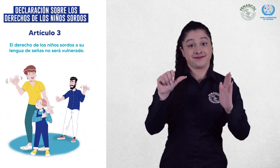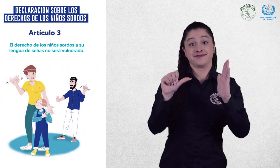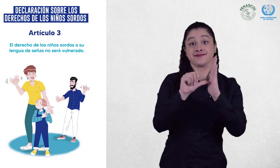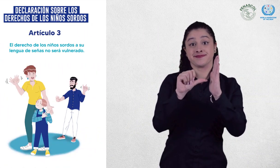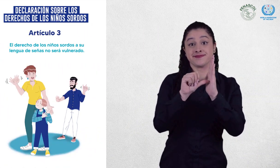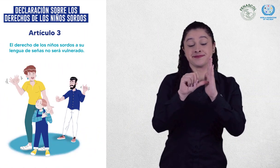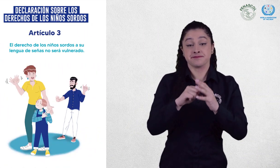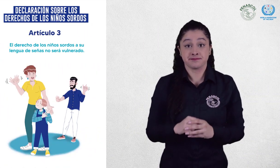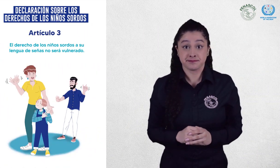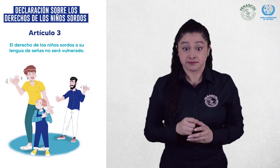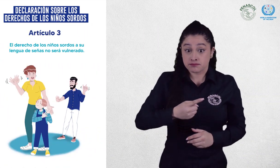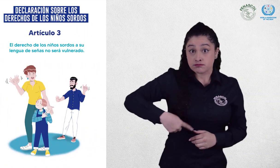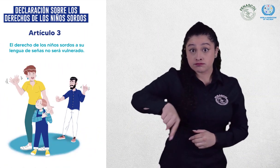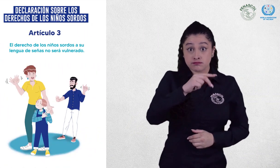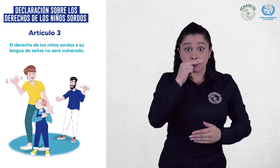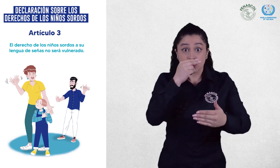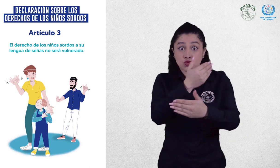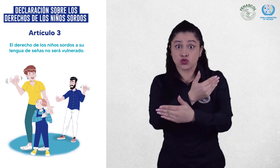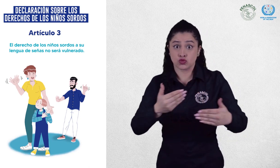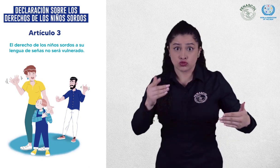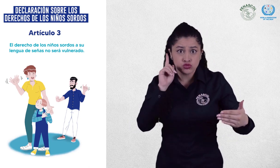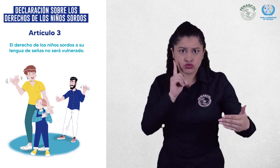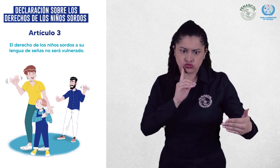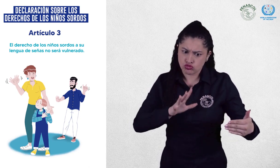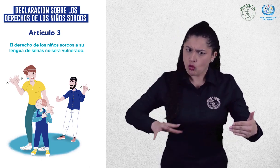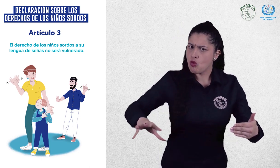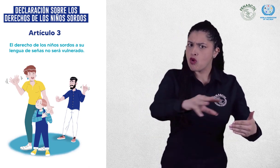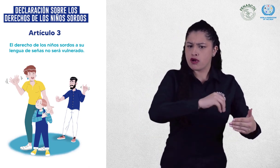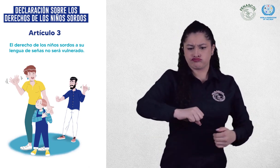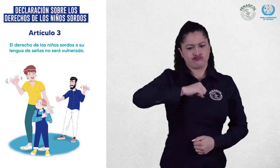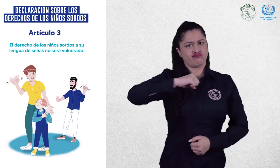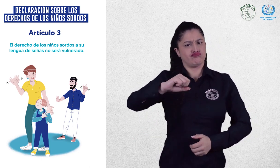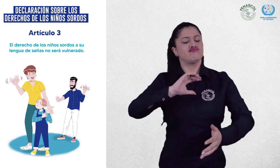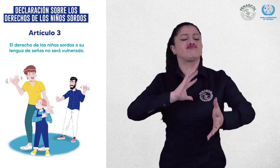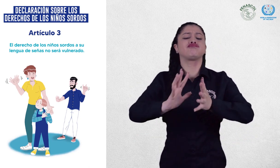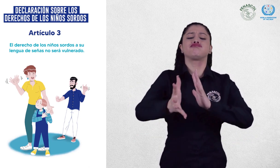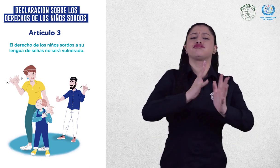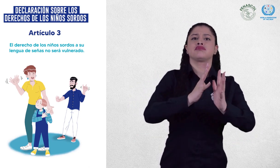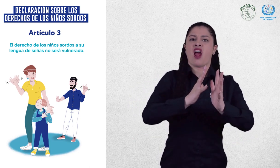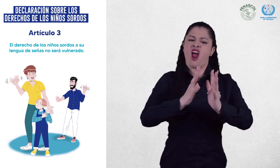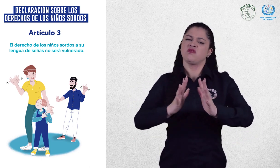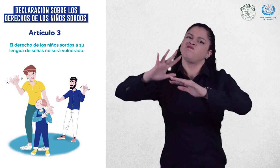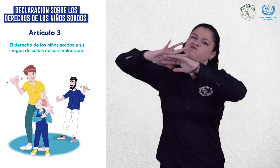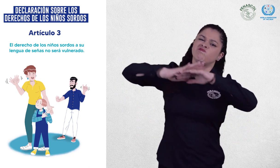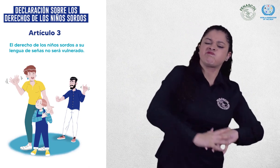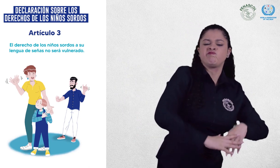Artículo 3. El derecho de los niños sordos a su lengua de señas no será